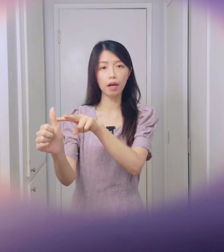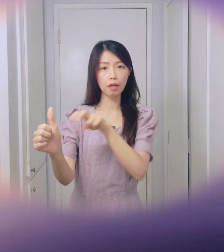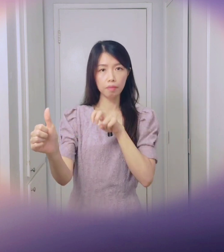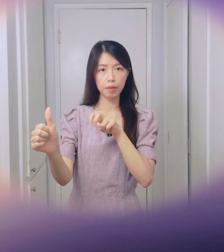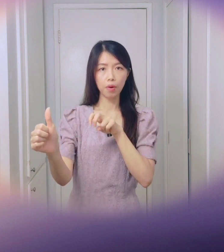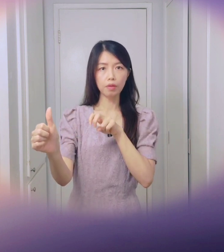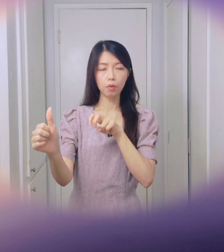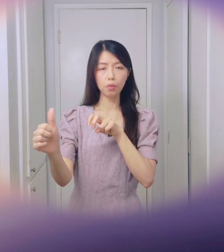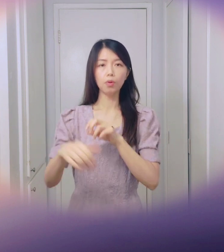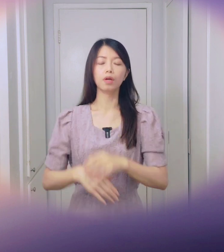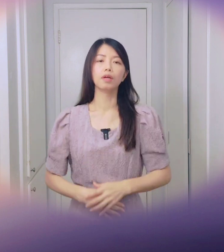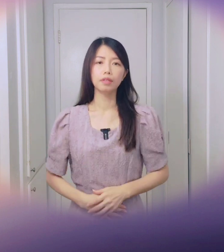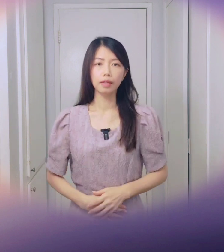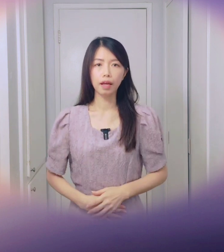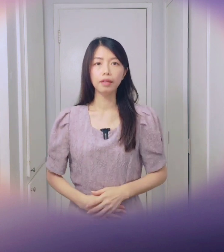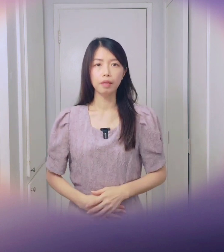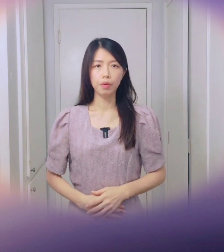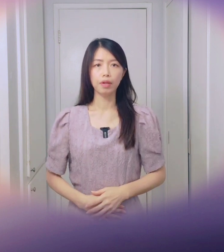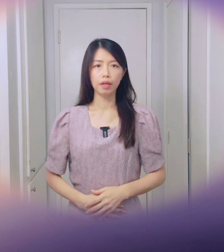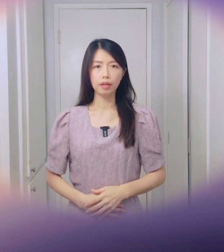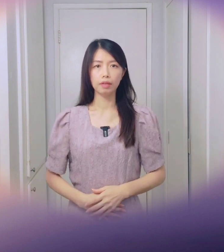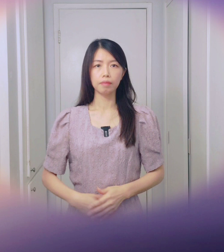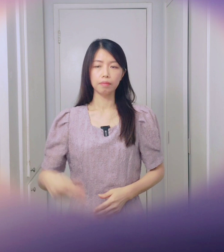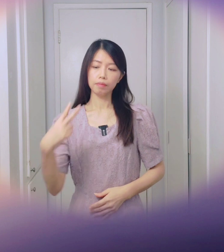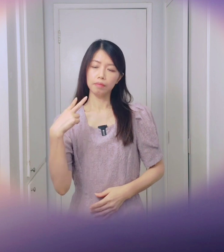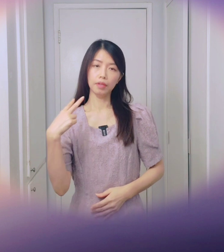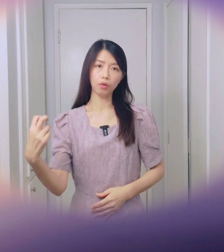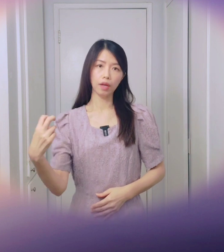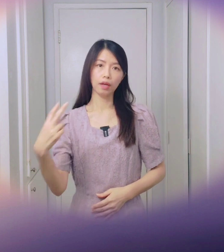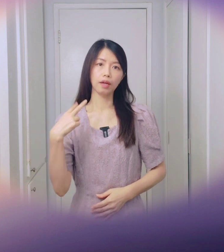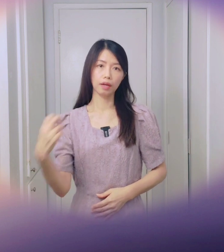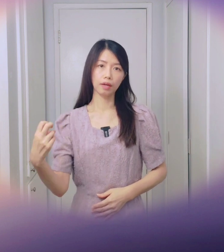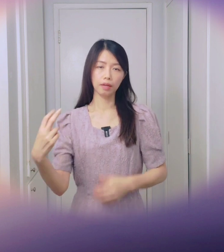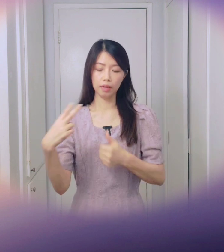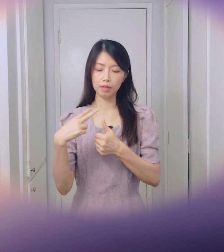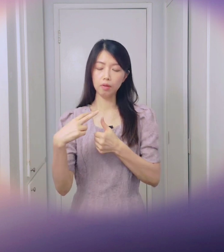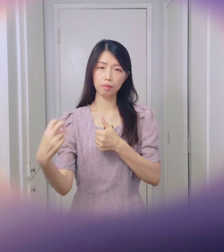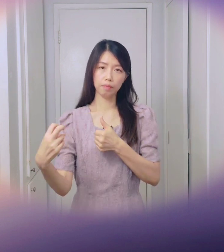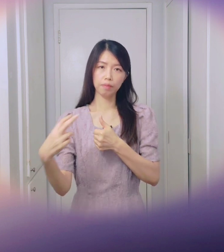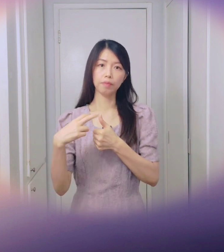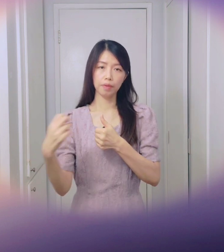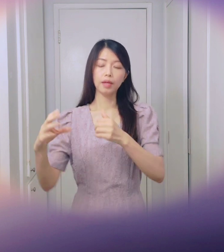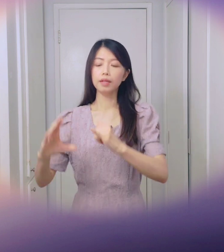이건 내가 미워하는 거고 상대가 나를 미워할 때는 이렇게. 그래서